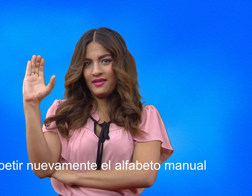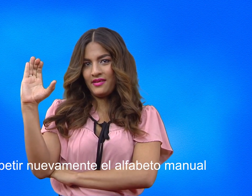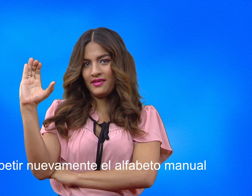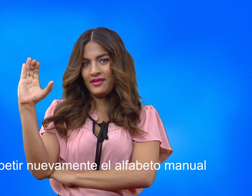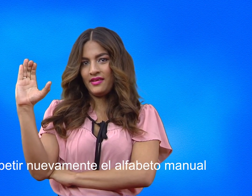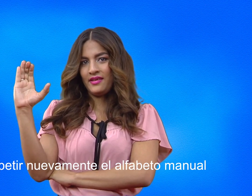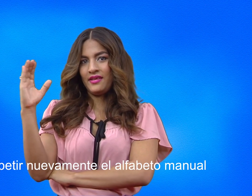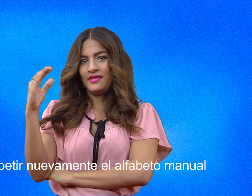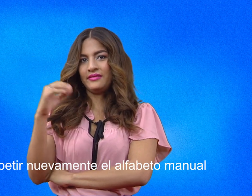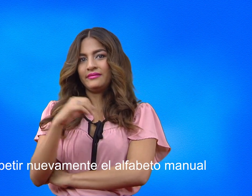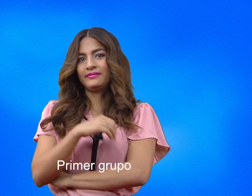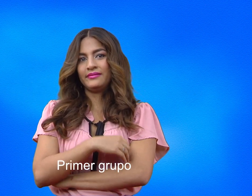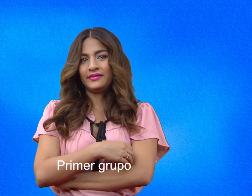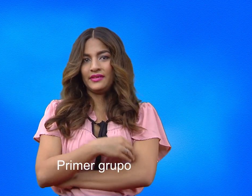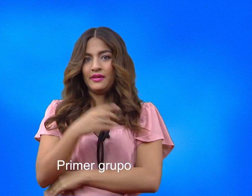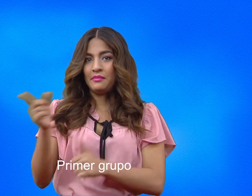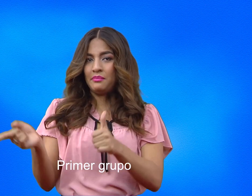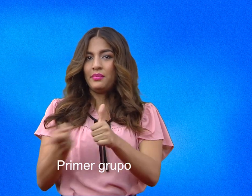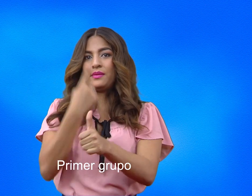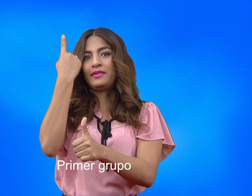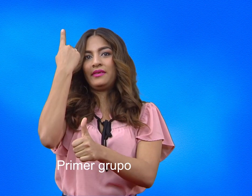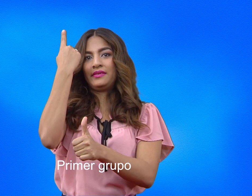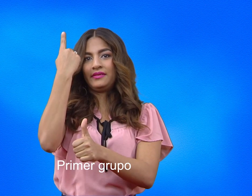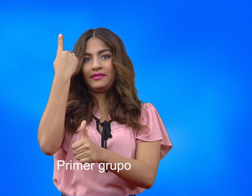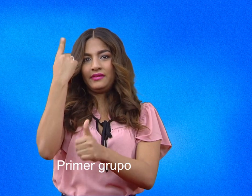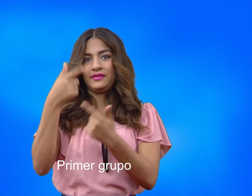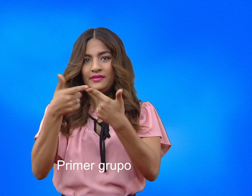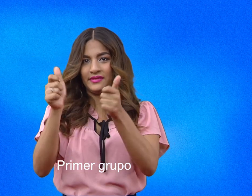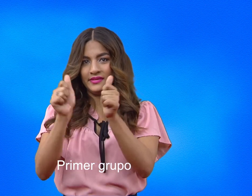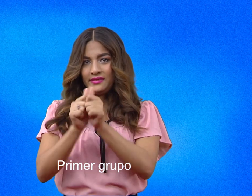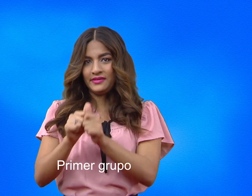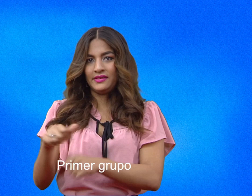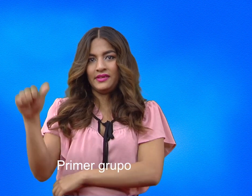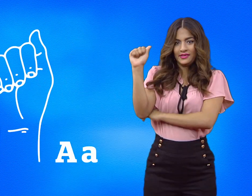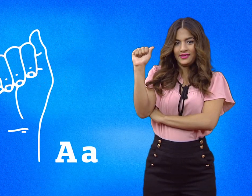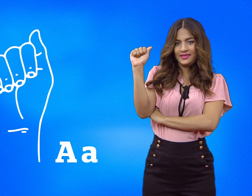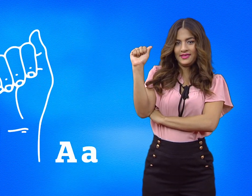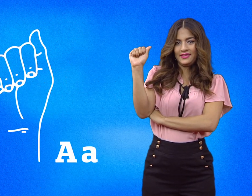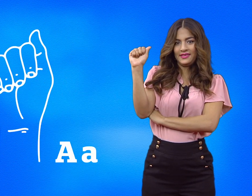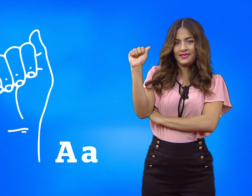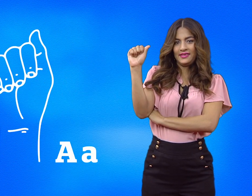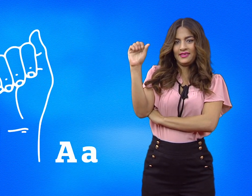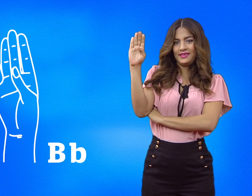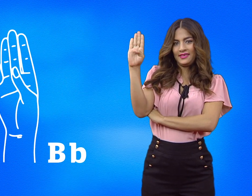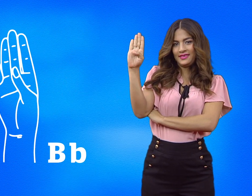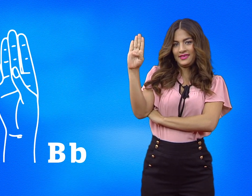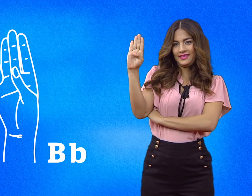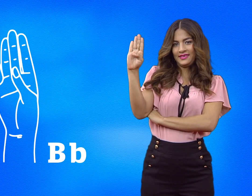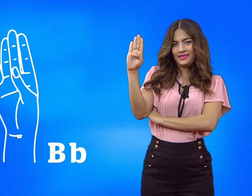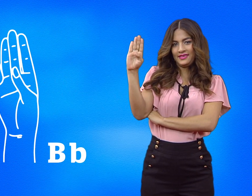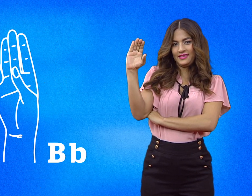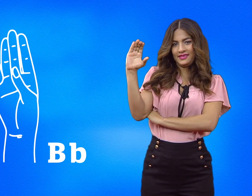manual. Primer grupo. A, B,